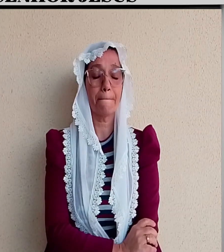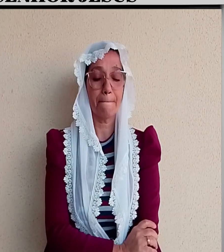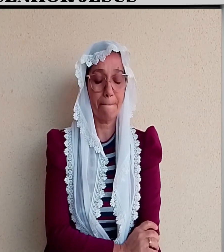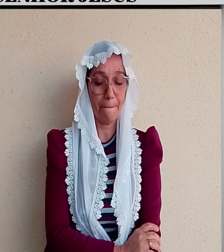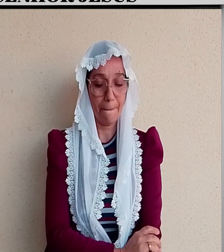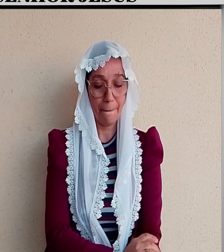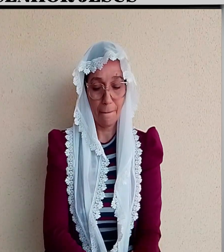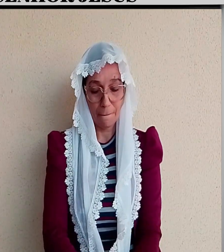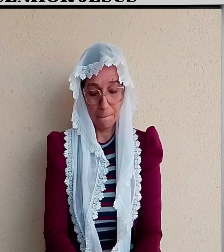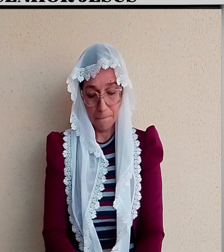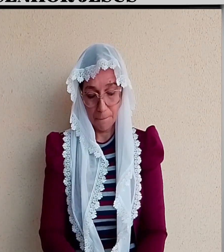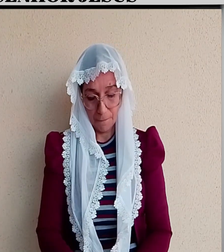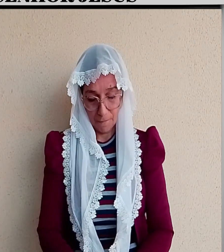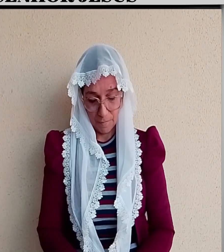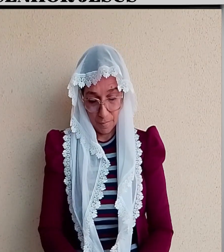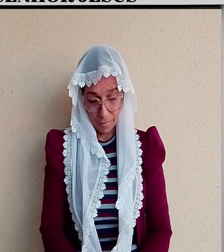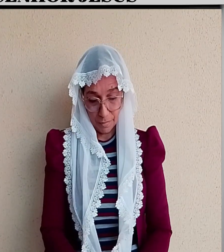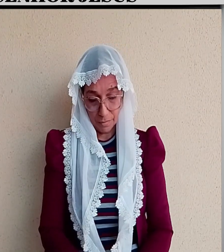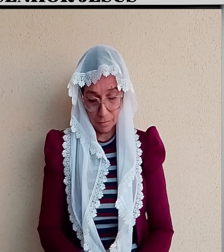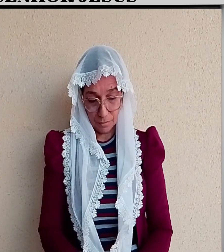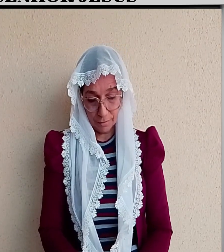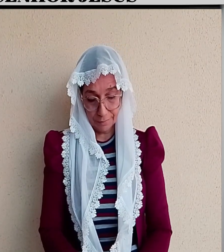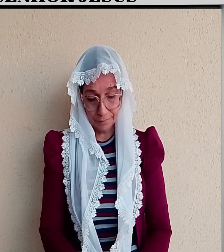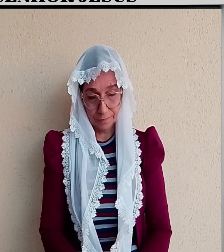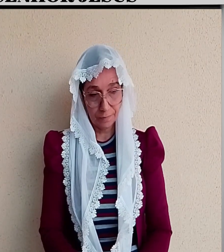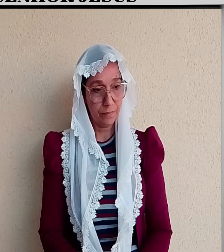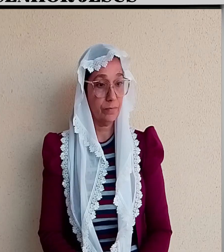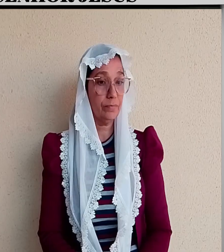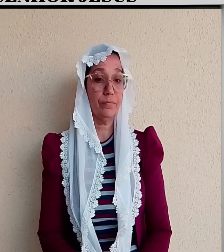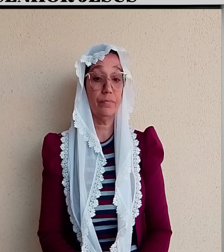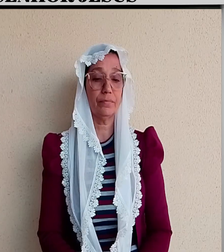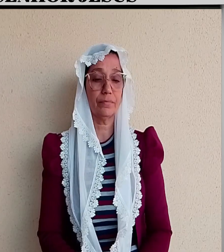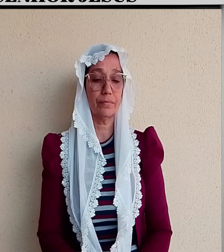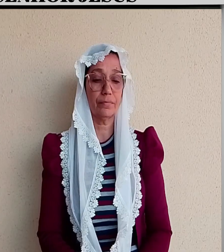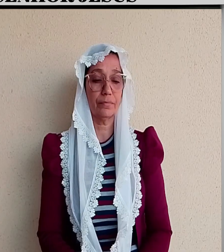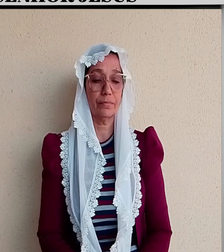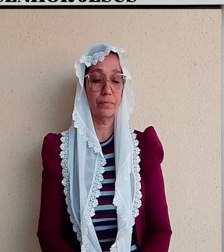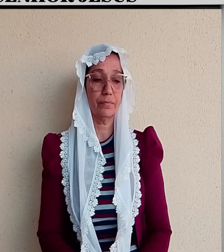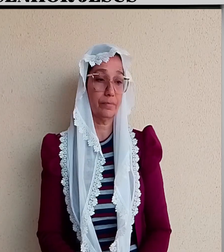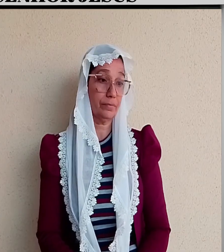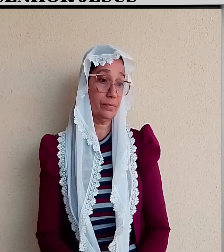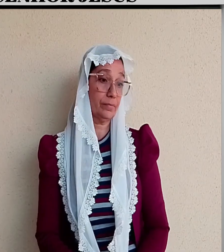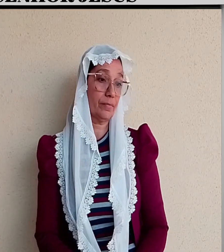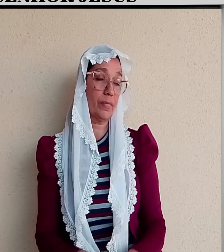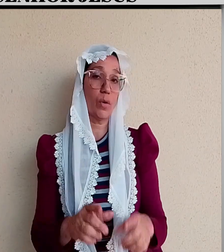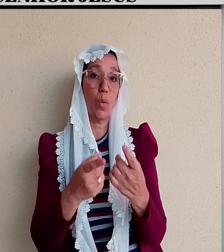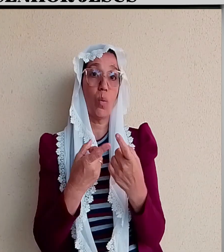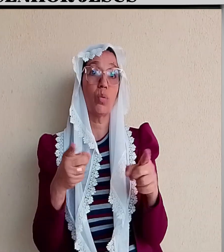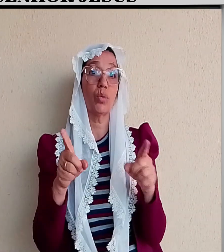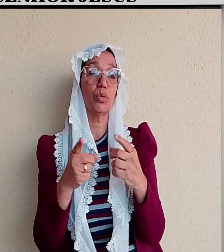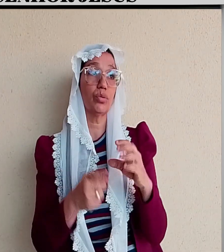Deus. Vamos cantar o corinho número 2, irmãos. Corinho 2.